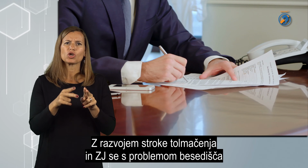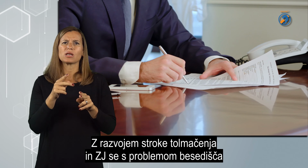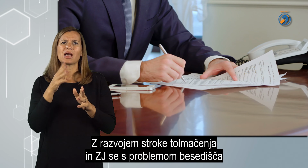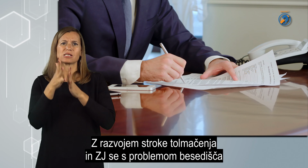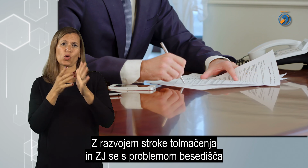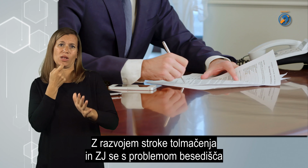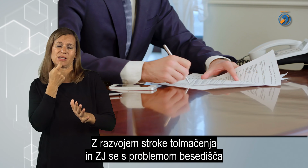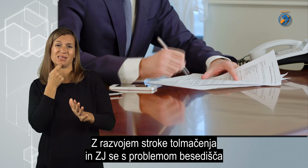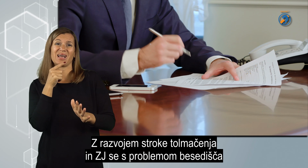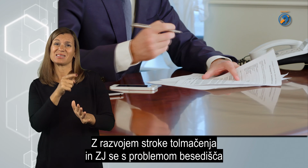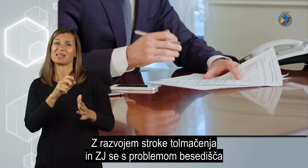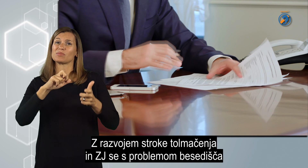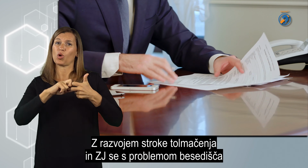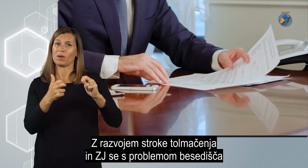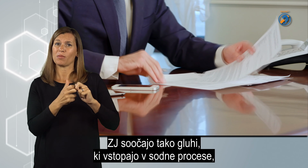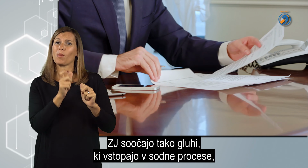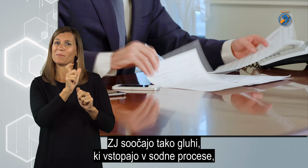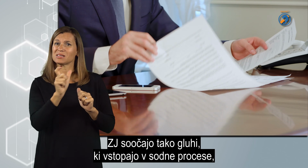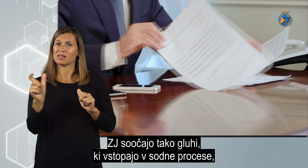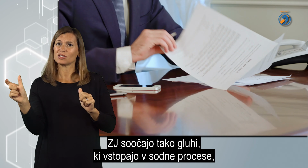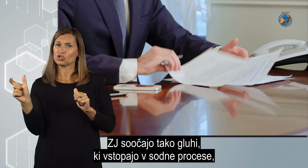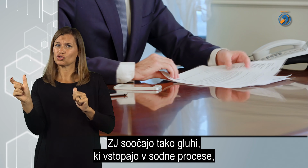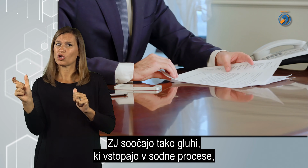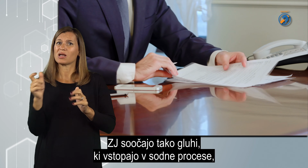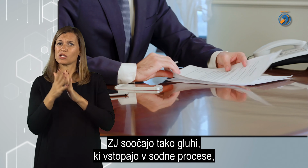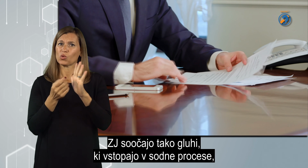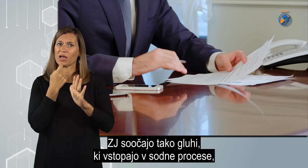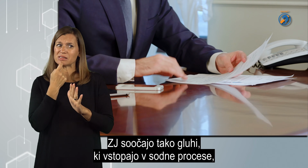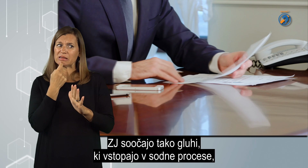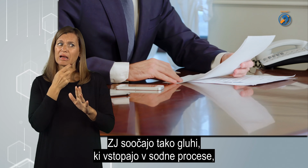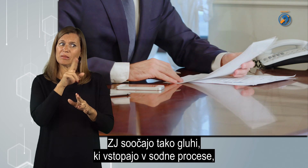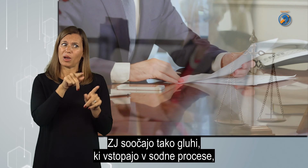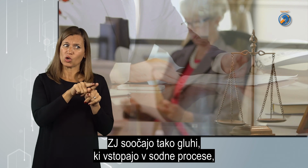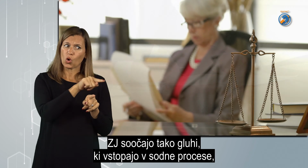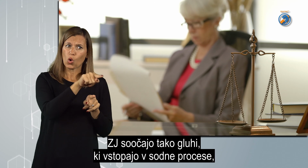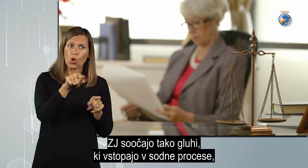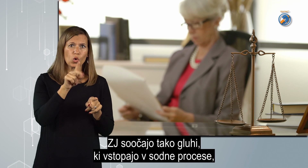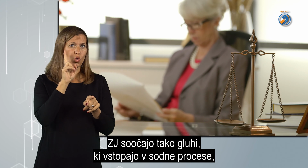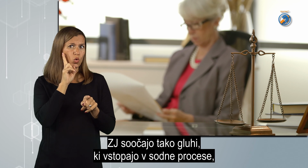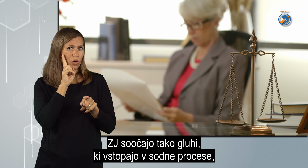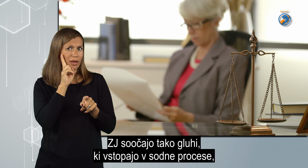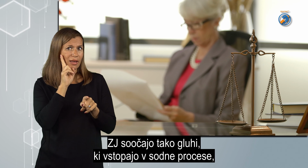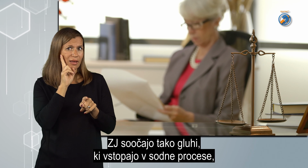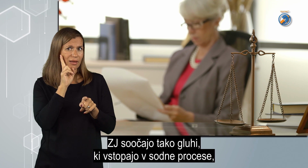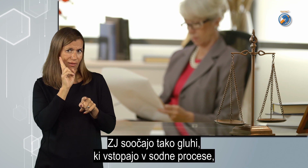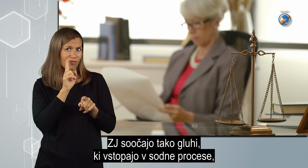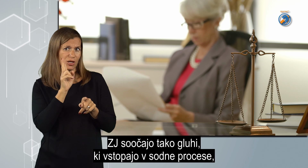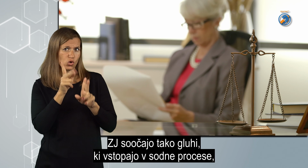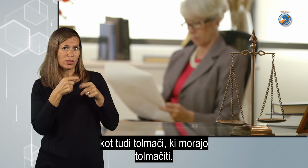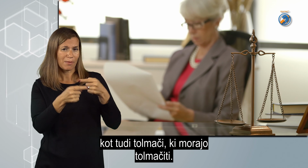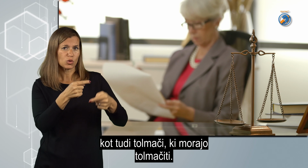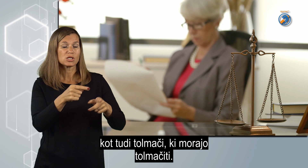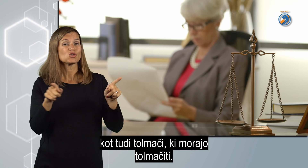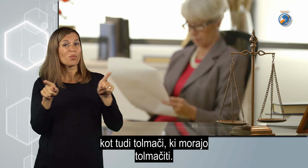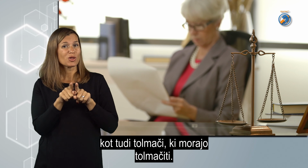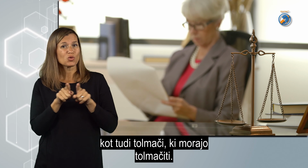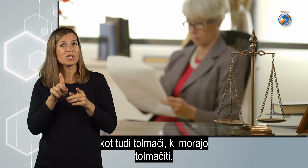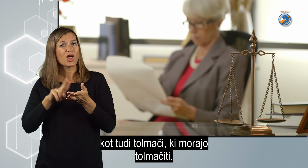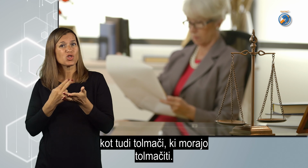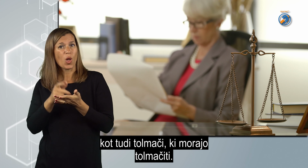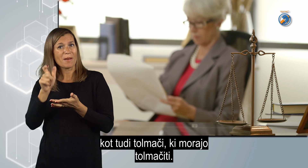se s problemom besedišča znakovnega jezika soočajo tako gluhi, ki vstopajo v sodne procese, kot tudi